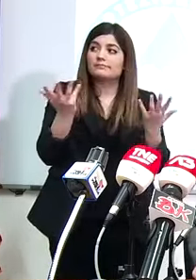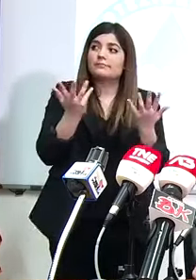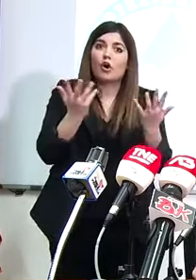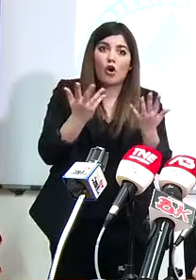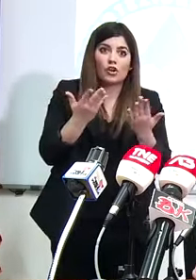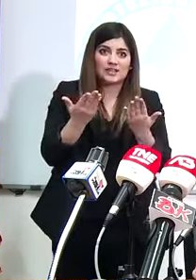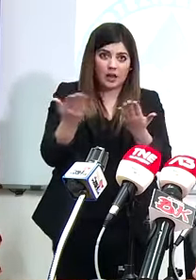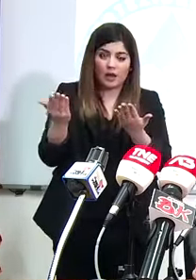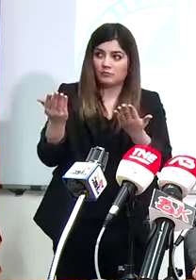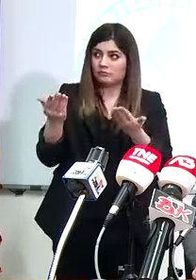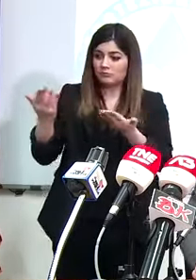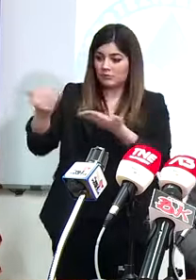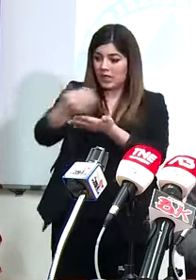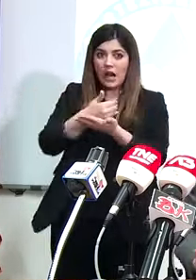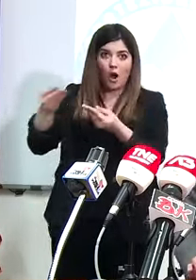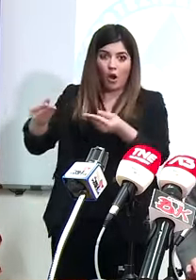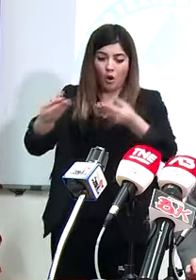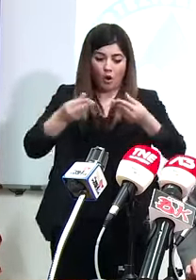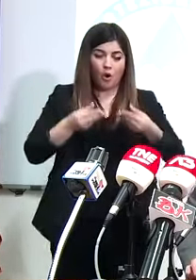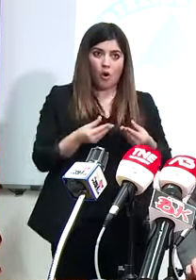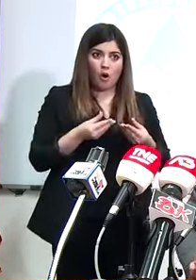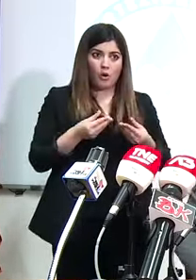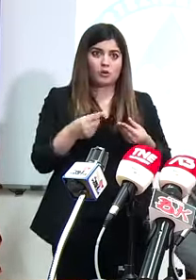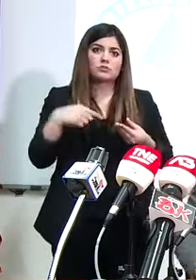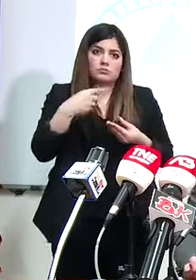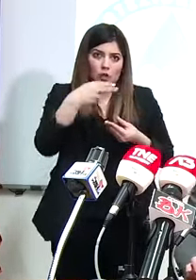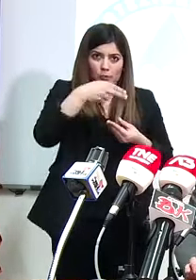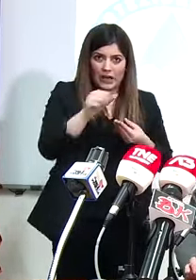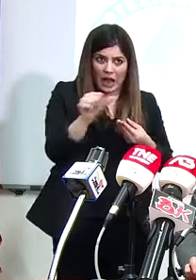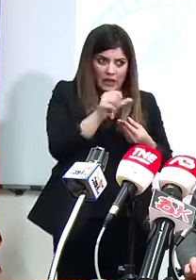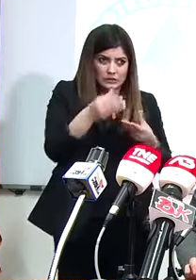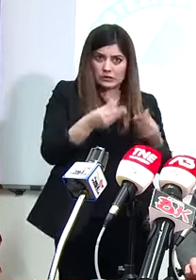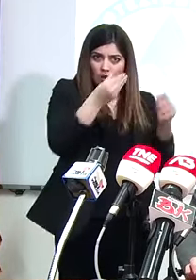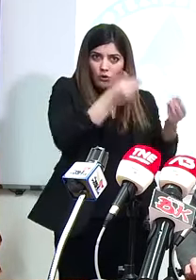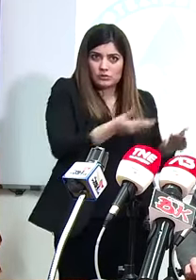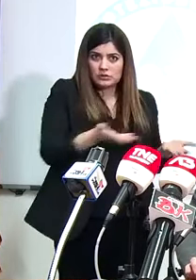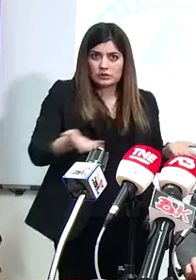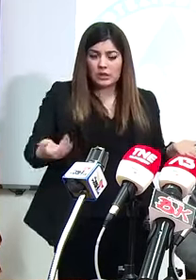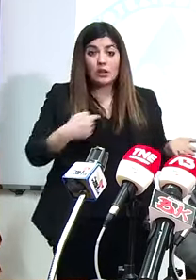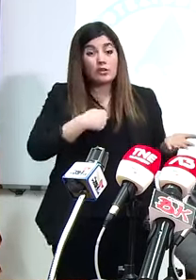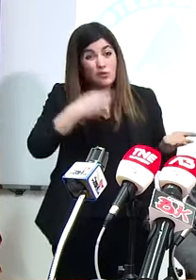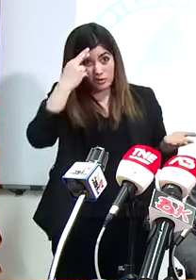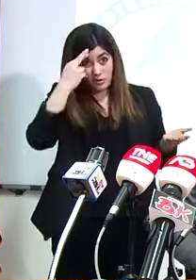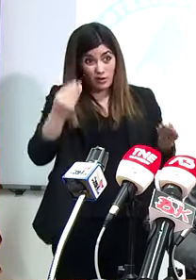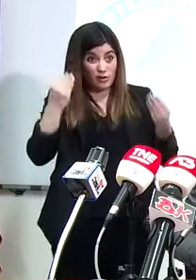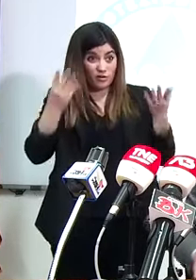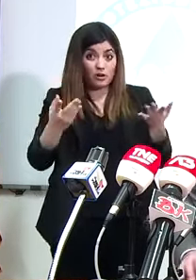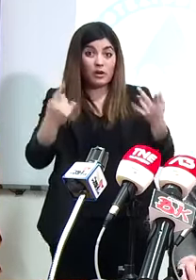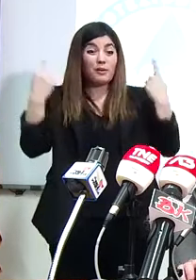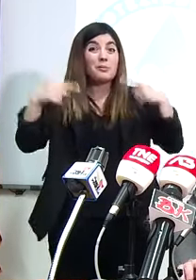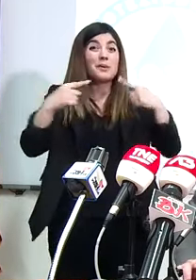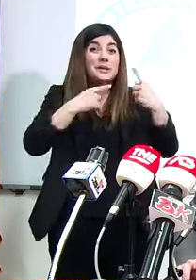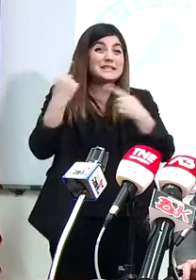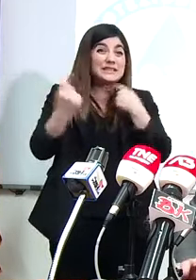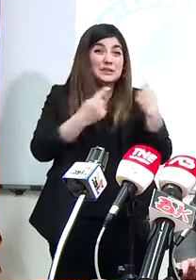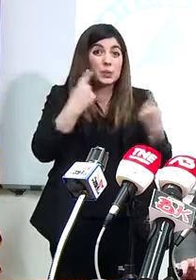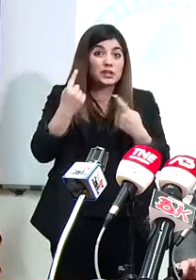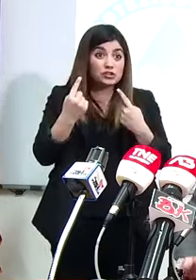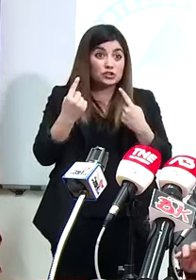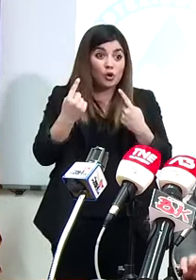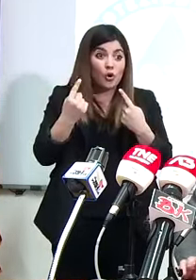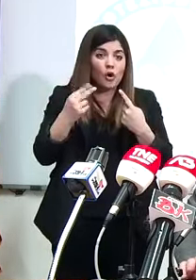consegnerà i nas consegnerà ecco vorrei ricordare beneficio di tutti che questa vicenda riguarda tutte le regioni che hanno sì